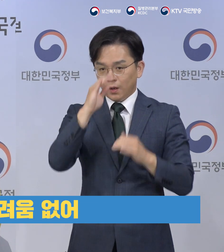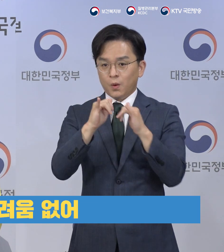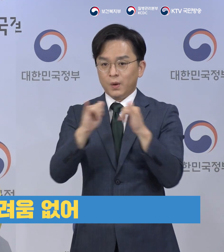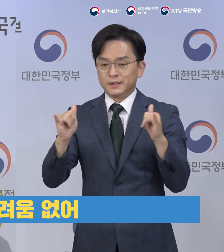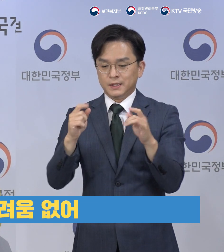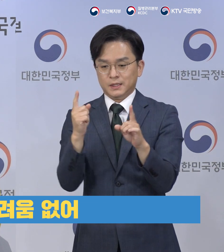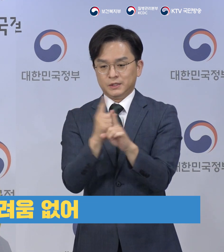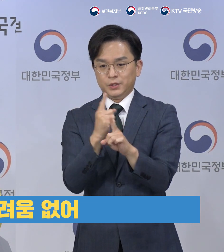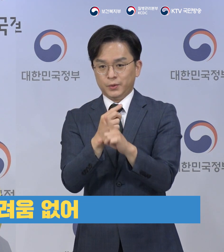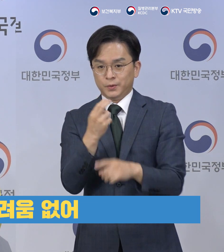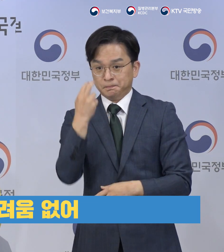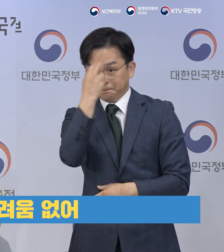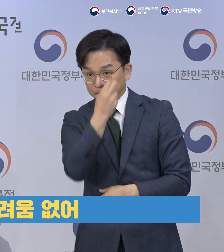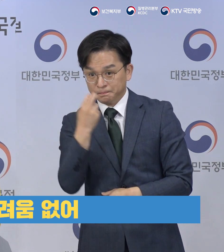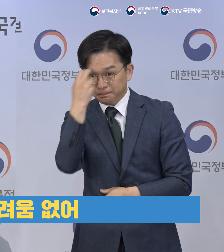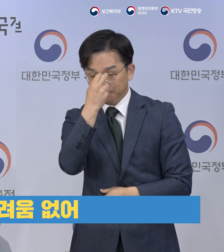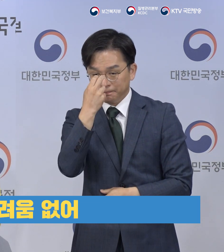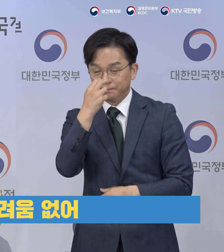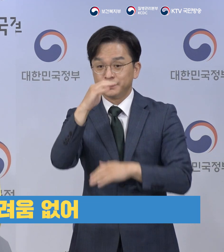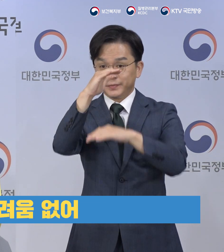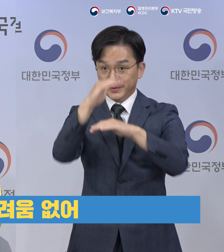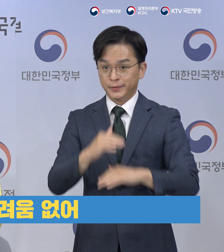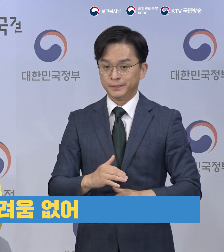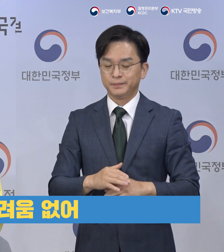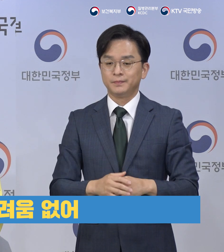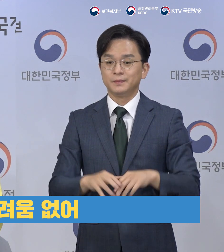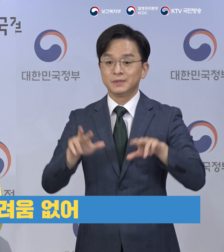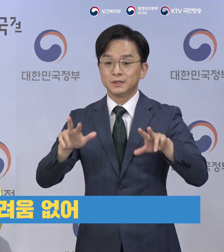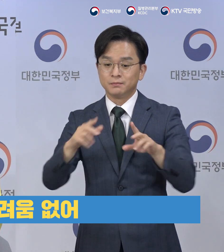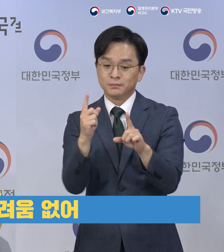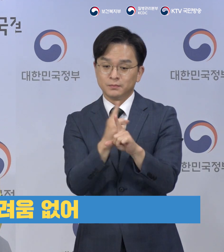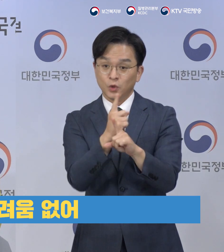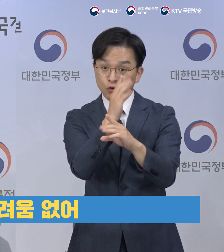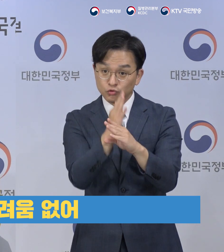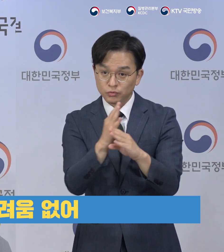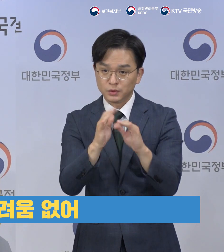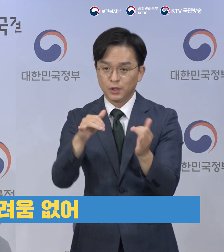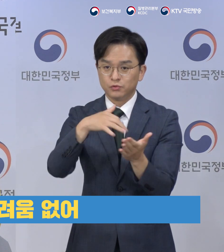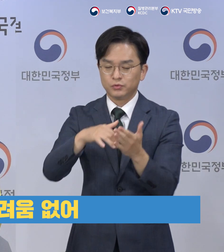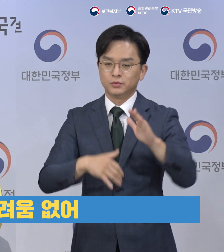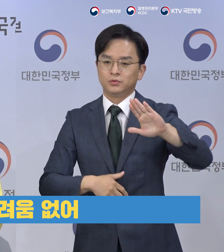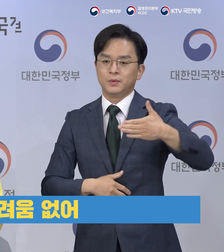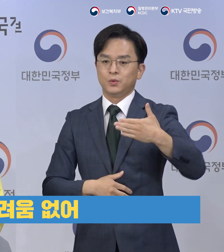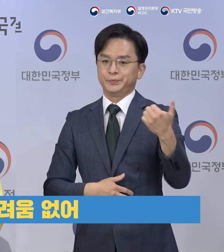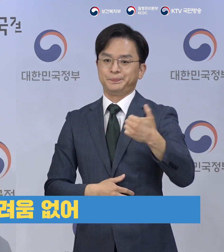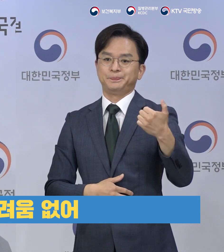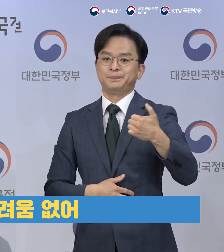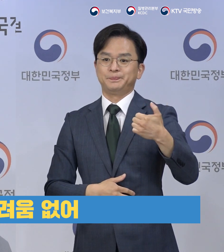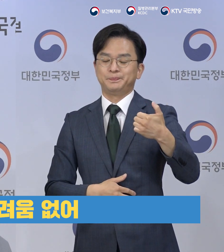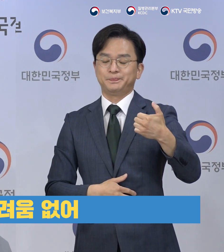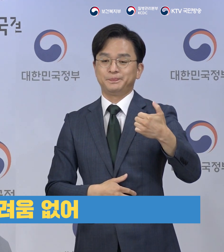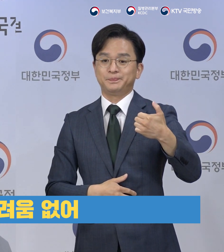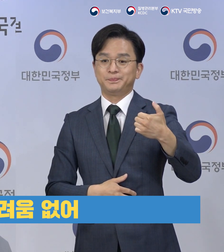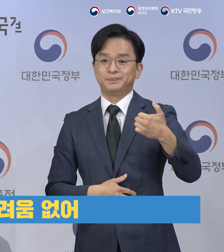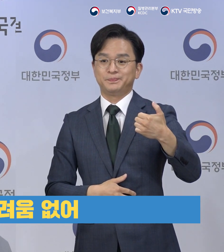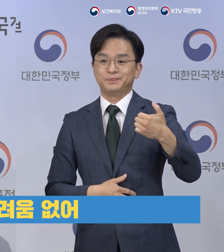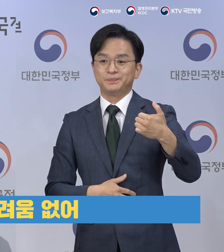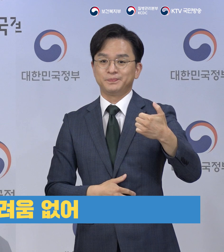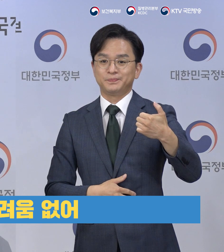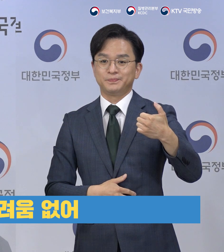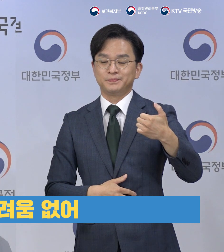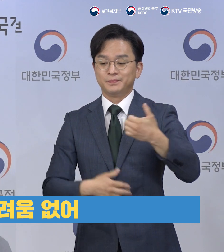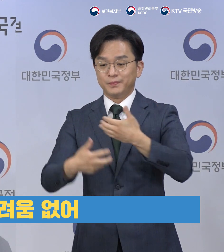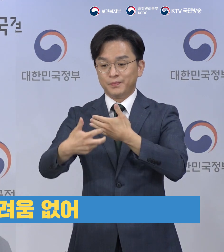모를 환자 급증에 대비하여 환자 치료 체계도 점검하고 있습니다. 현재 격리 치료 중인